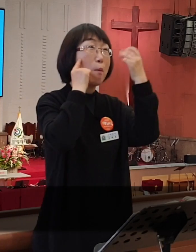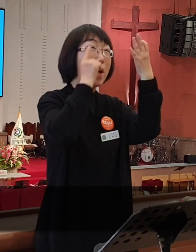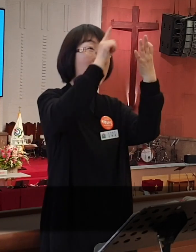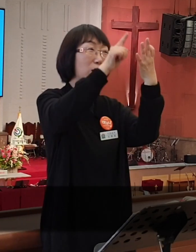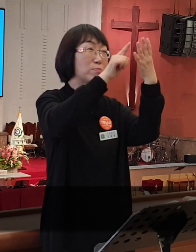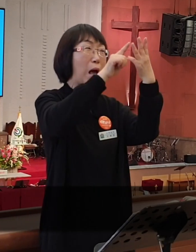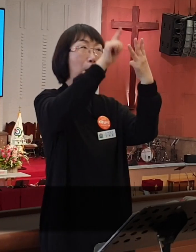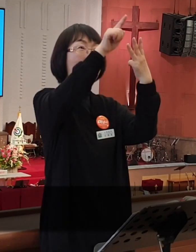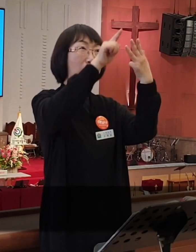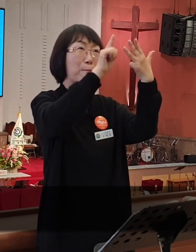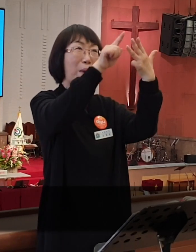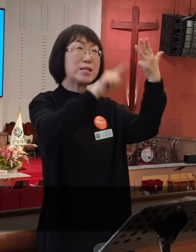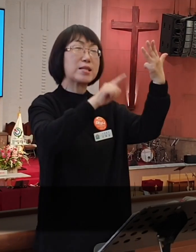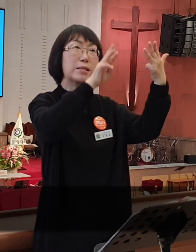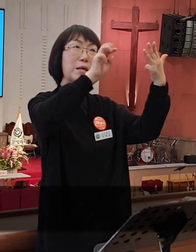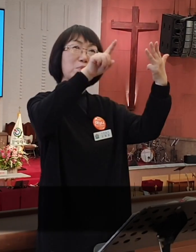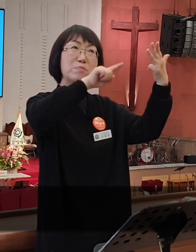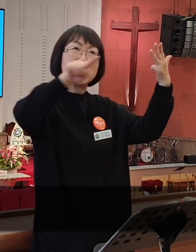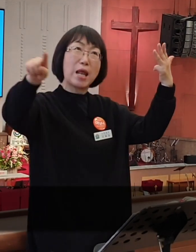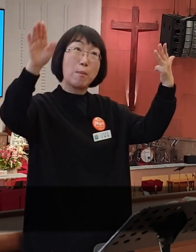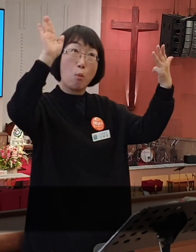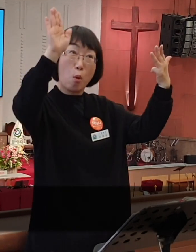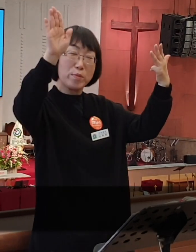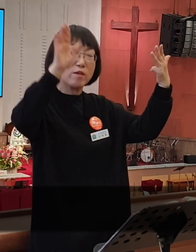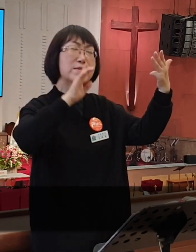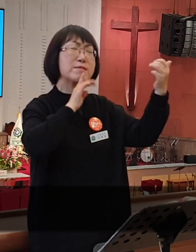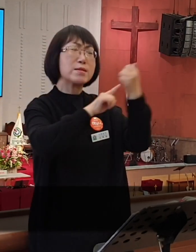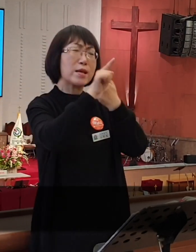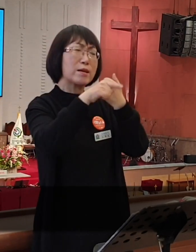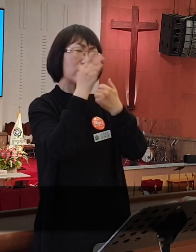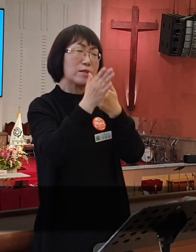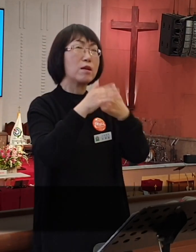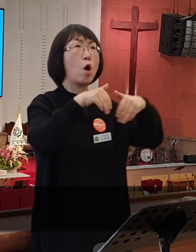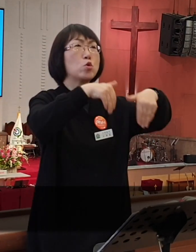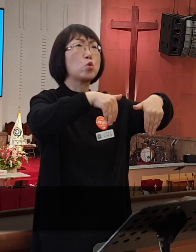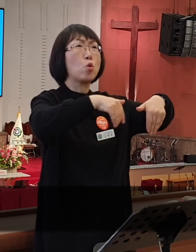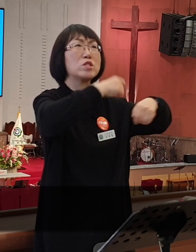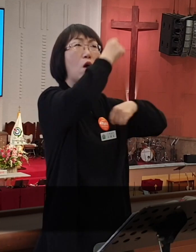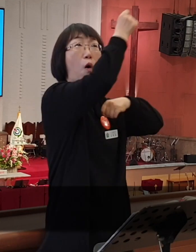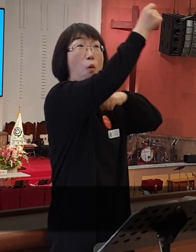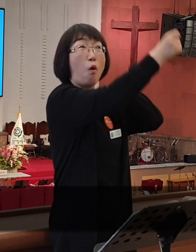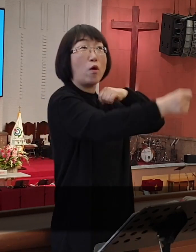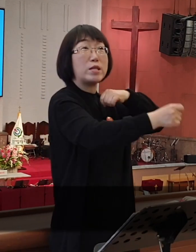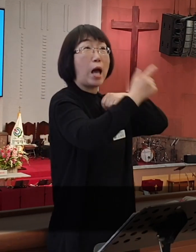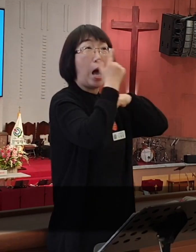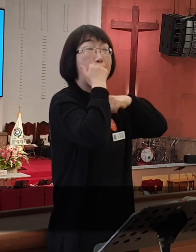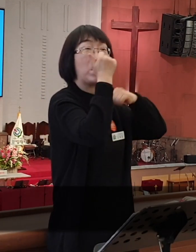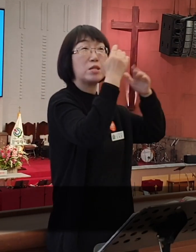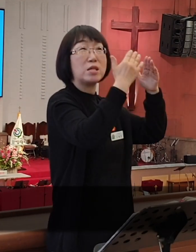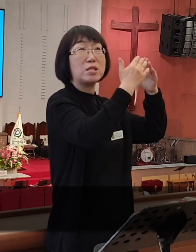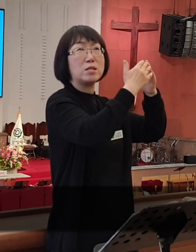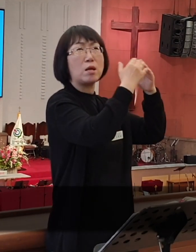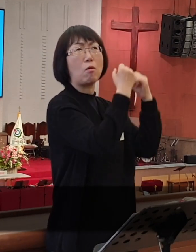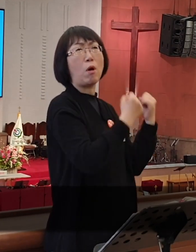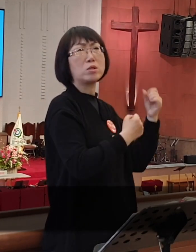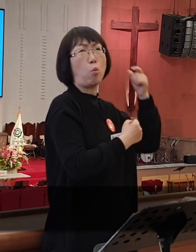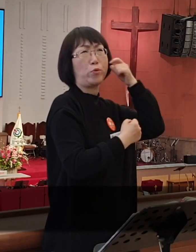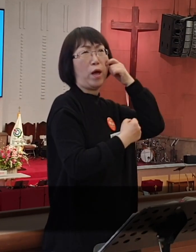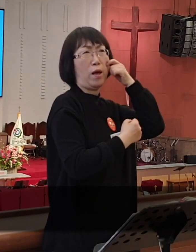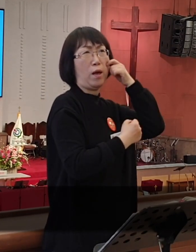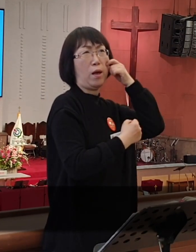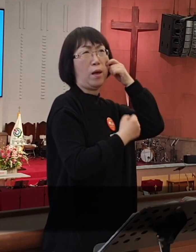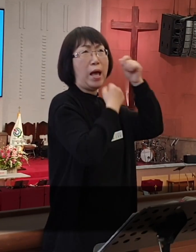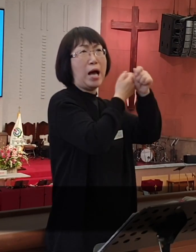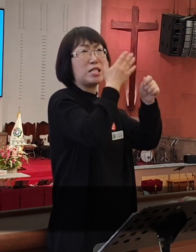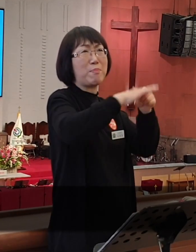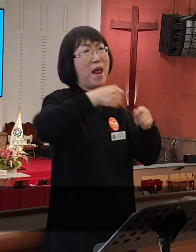쭉 읽어보시면 진리에 관해서 얘기하시다가 이런 얘기가 나요. 종은 영원히 그 아버지의 집에 거하지 못해요.